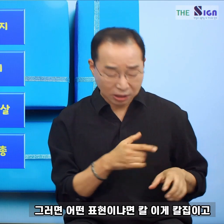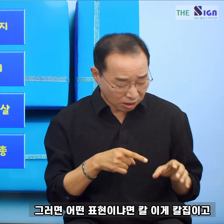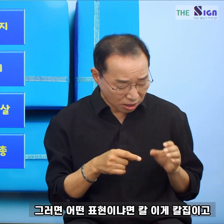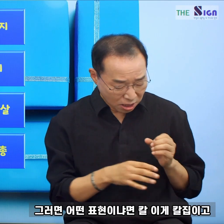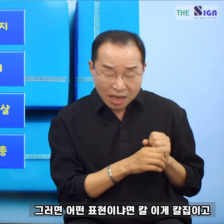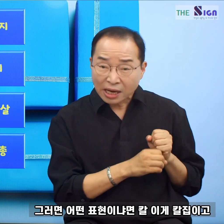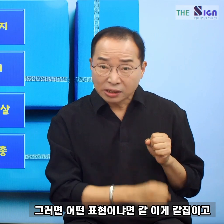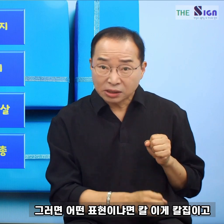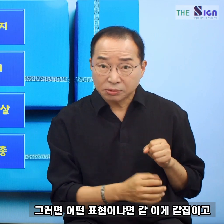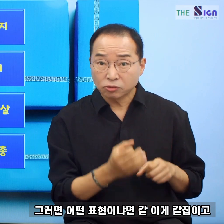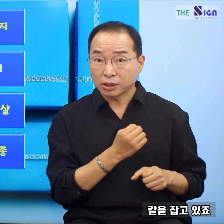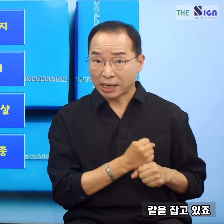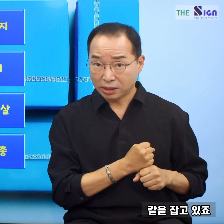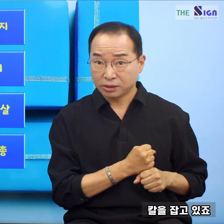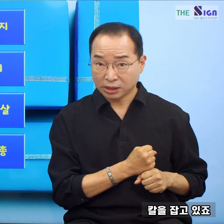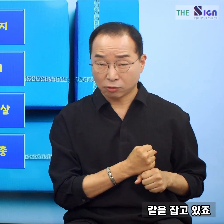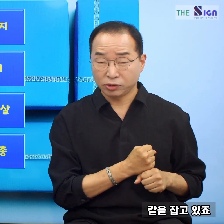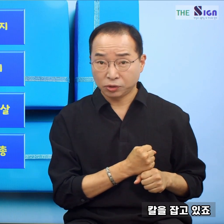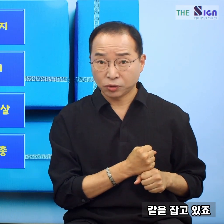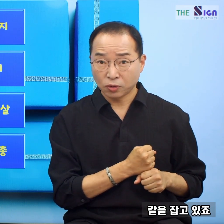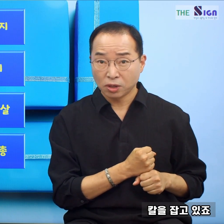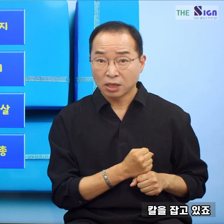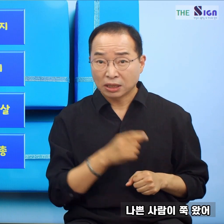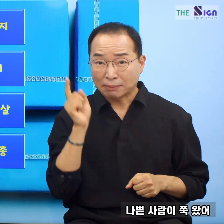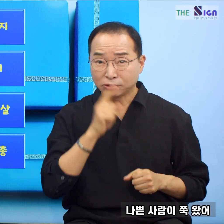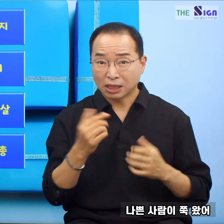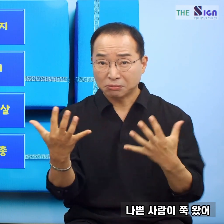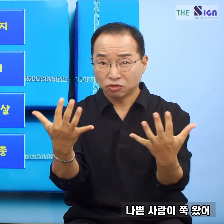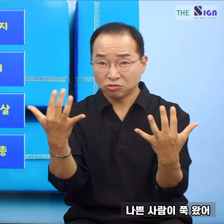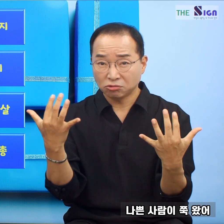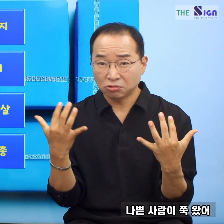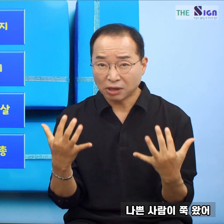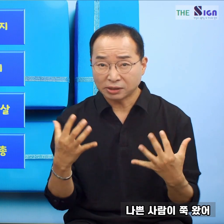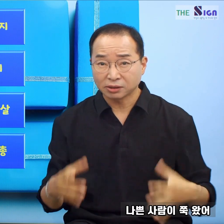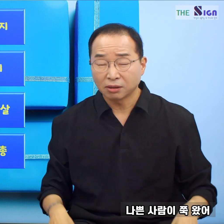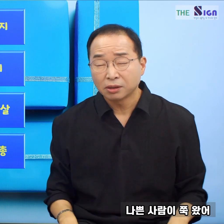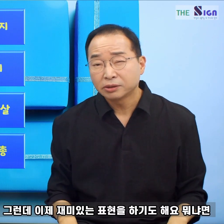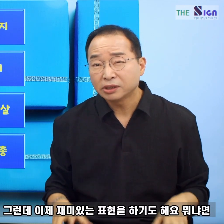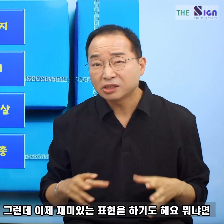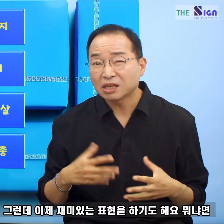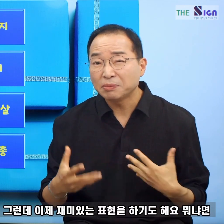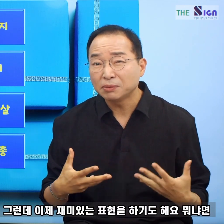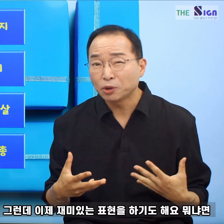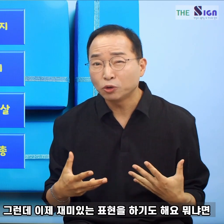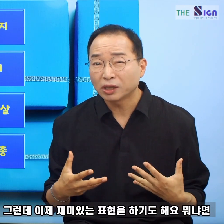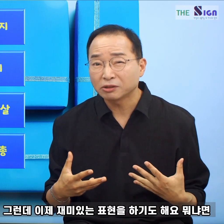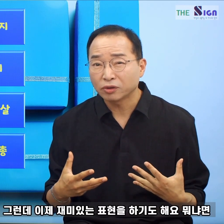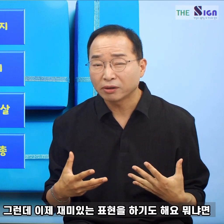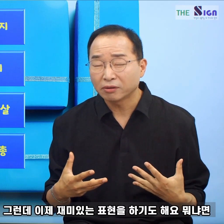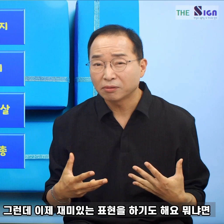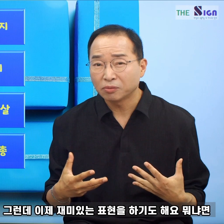저게 칼집이고 칼을 잡고 있죠. 나쁜 사람들이 쭉 왔어. 근데 이제 재밌는 표현을 하기도 해요.